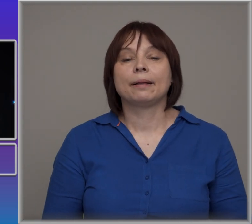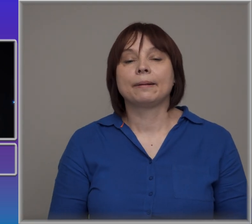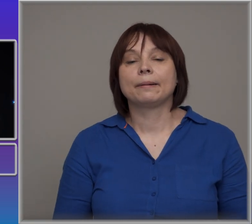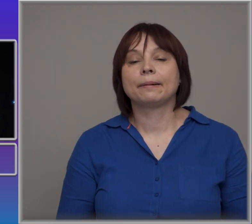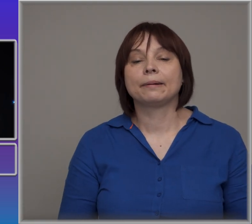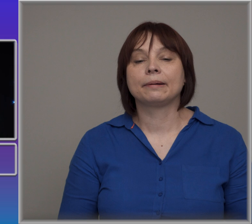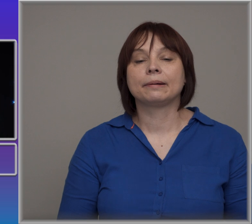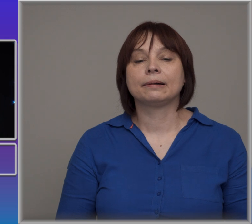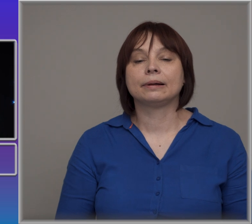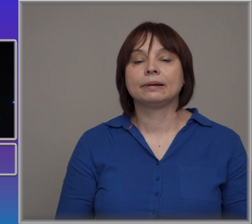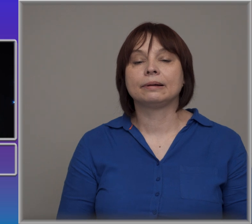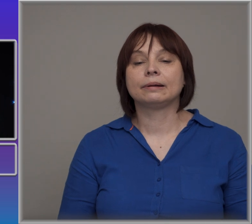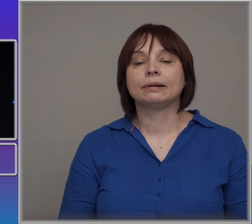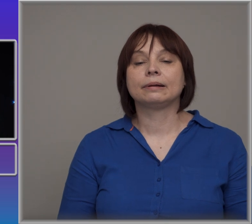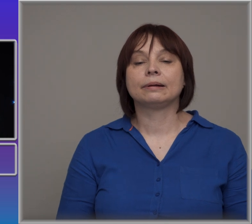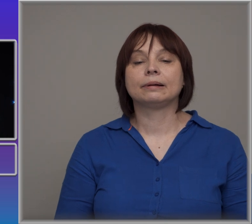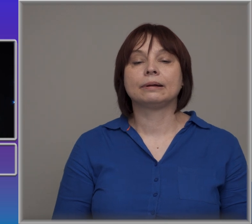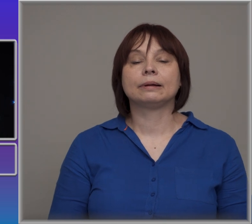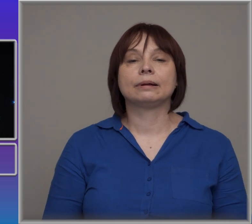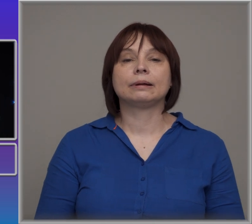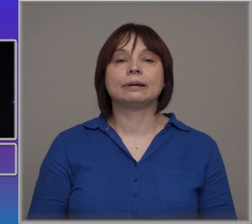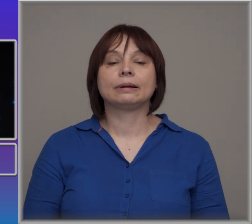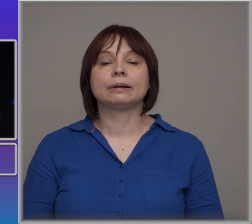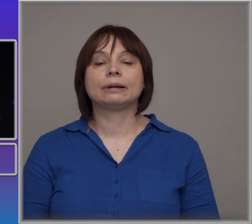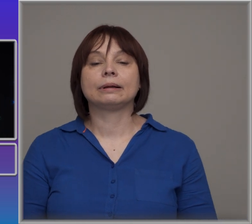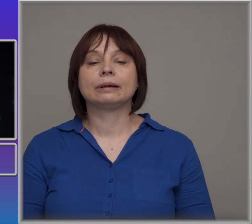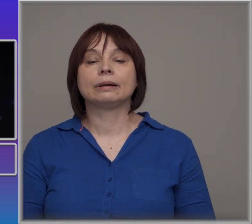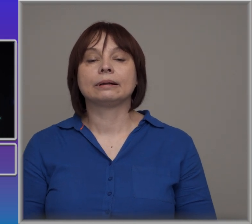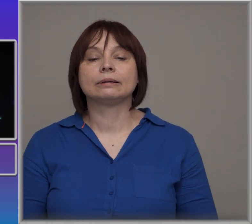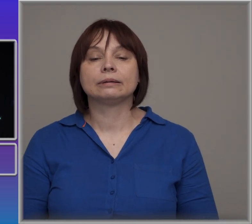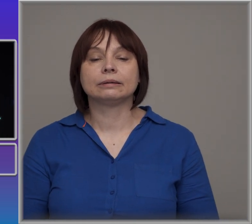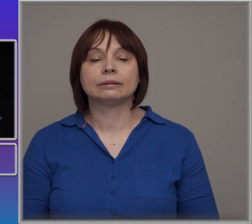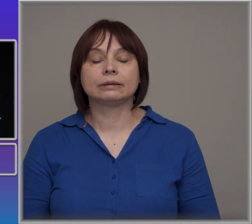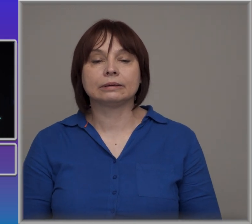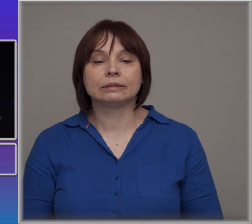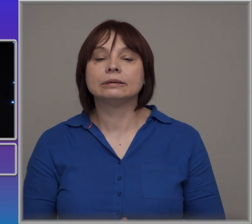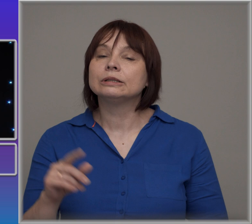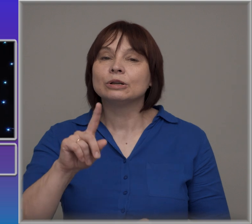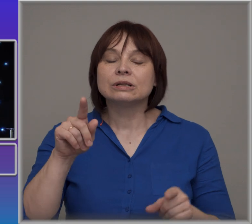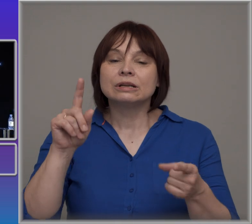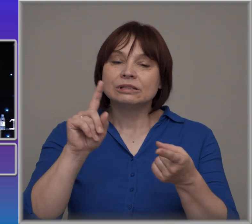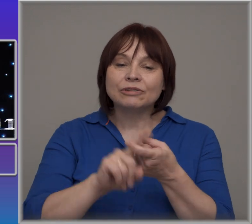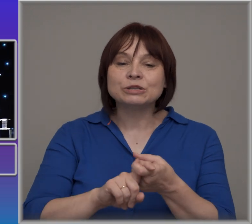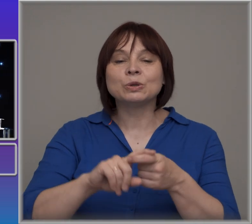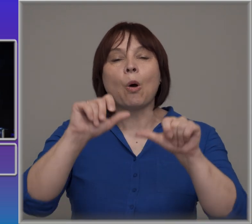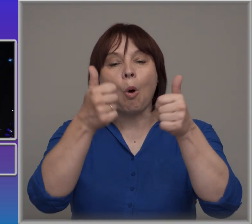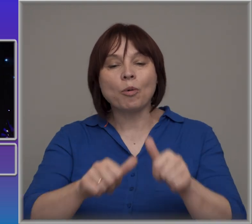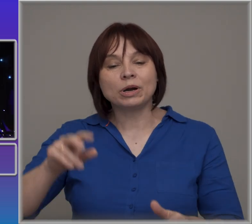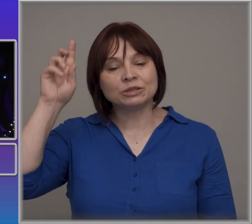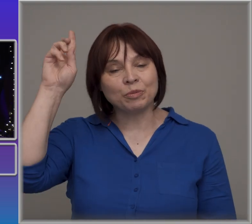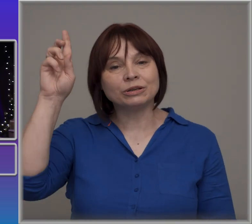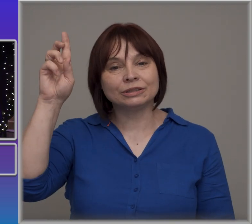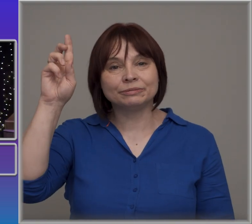трансляцией, отображением И труд действительно изменяет